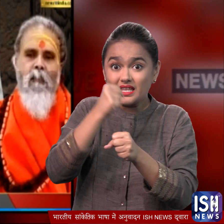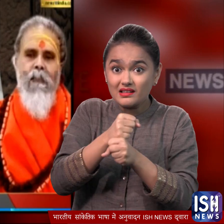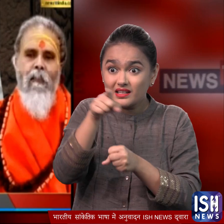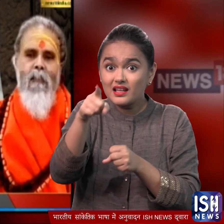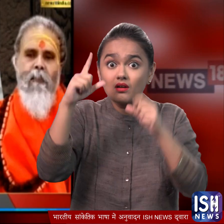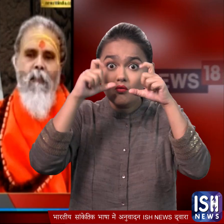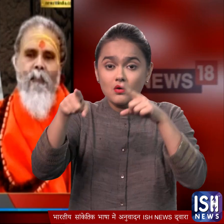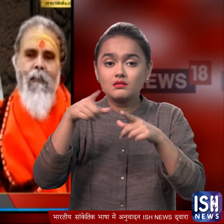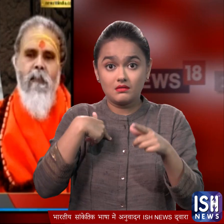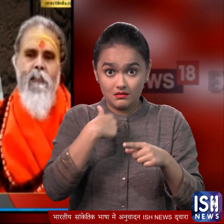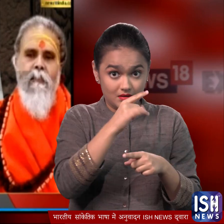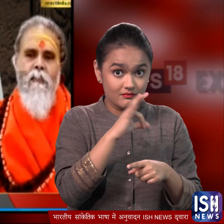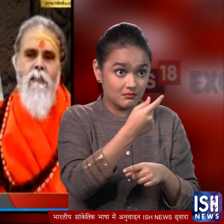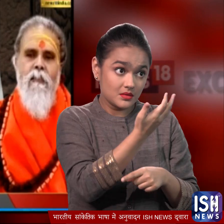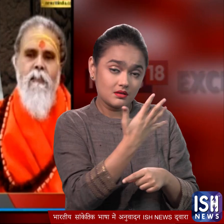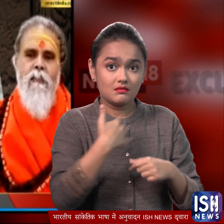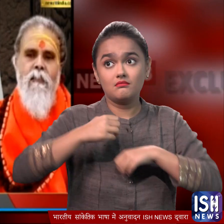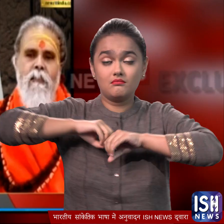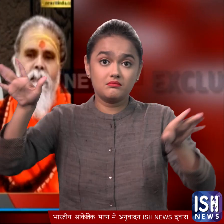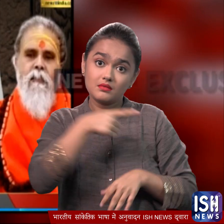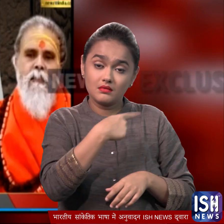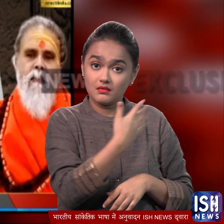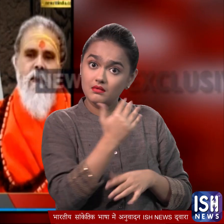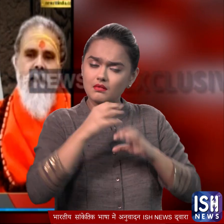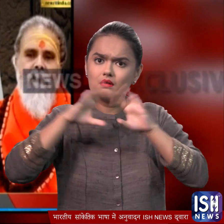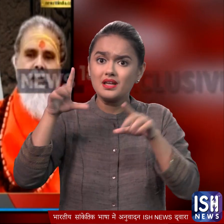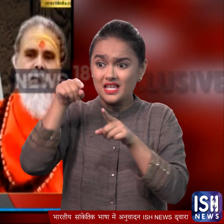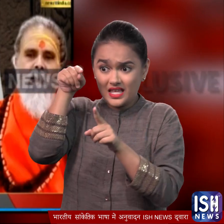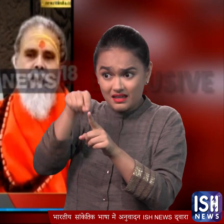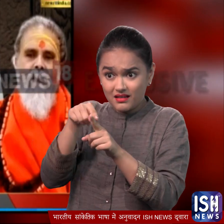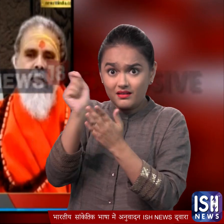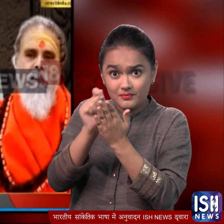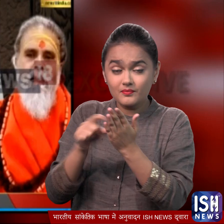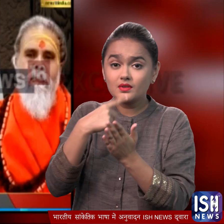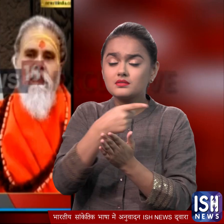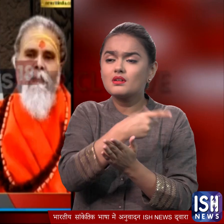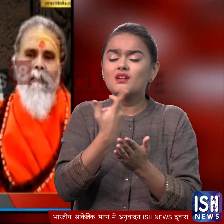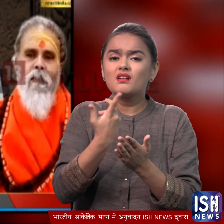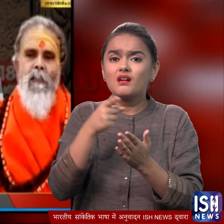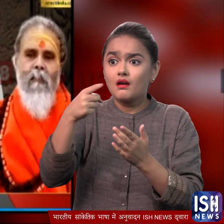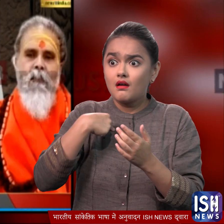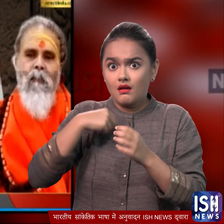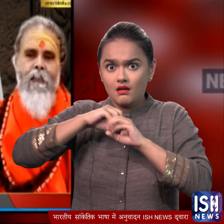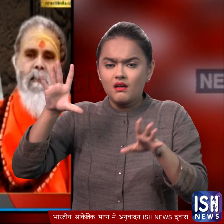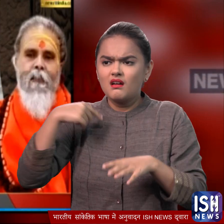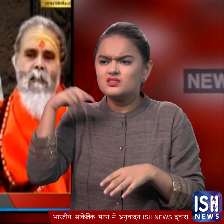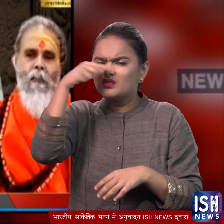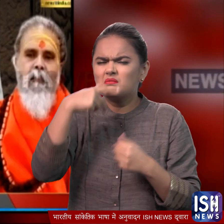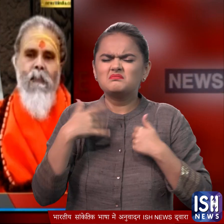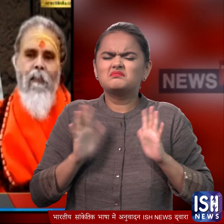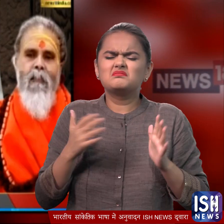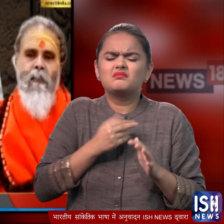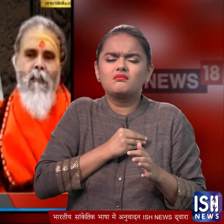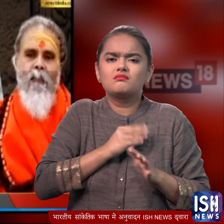आनंद गिरी उस फोटो को वायरल करने की धमकी दे रहे थे। खबर है कि उन्होंने इसी नोट में आगे लिखा कि बदनाम होने के डर की वजह से वो जान दे